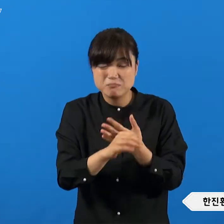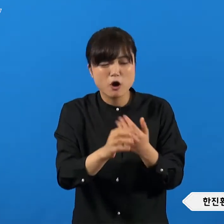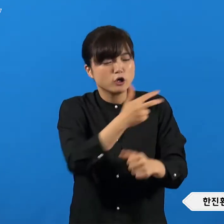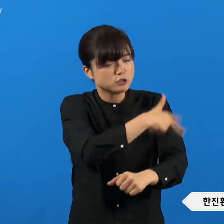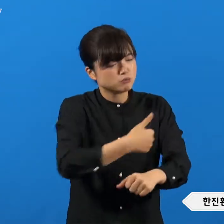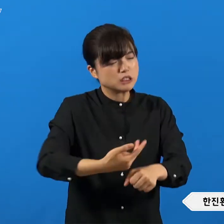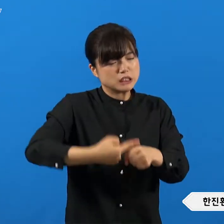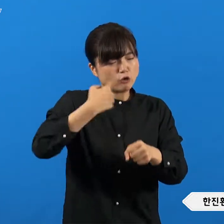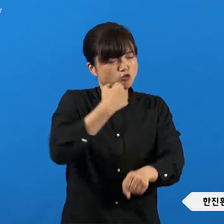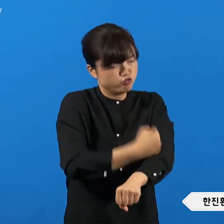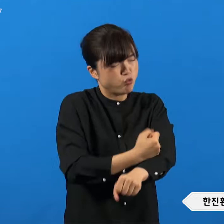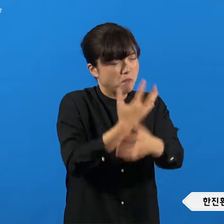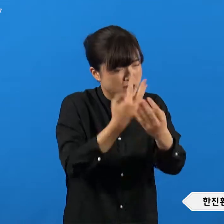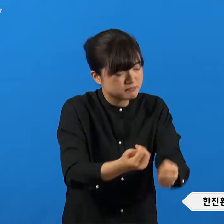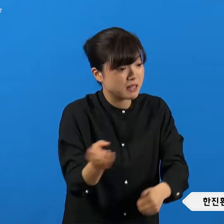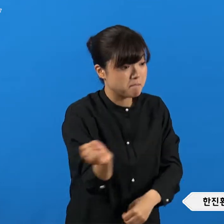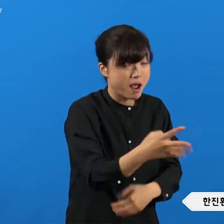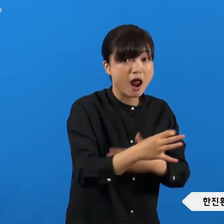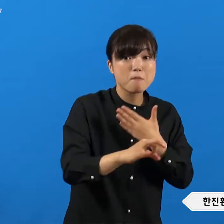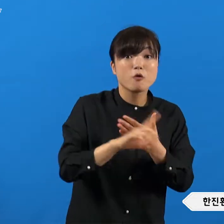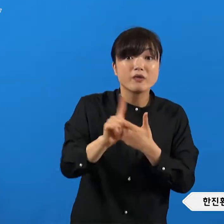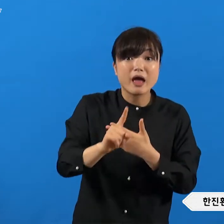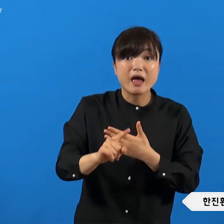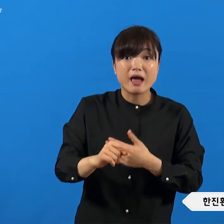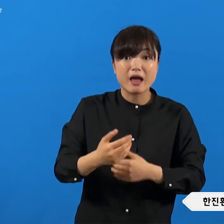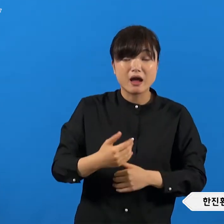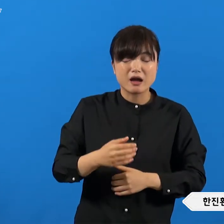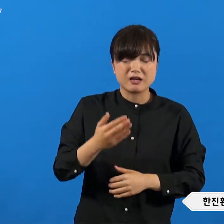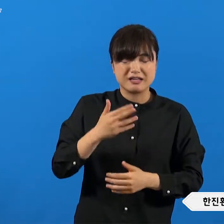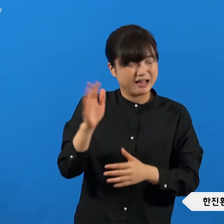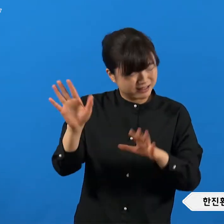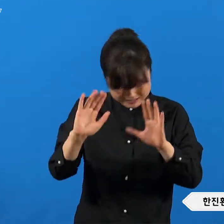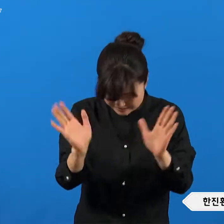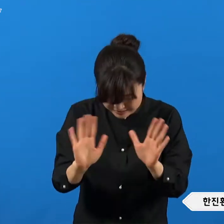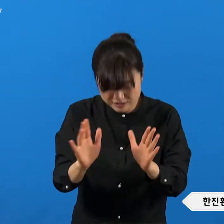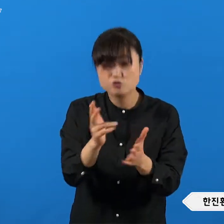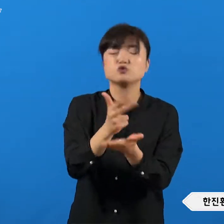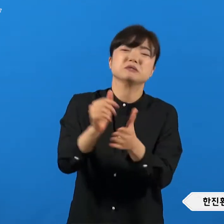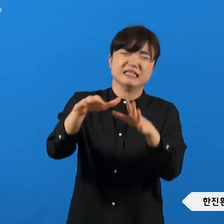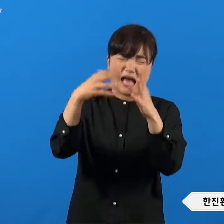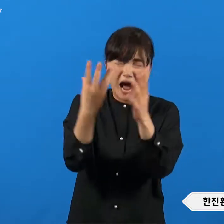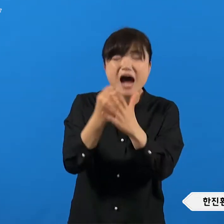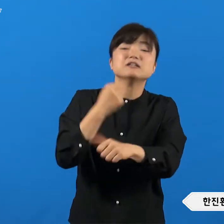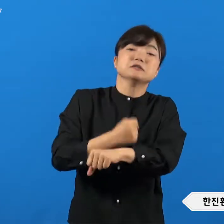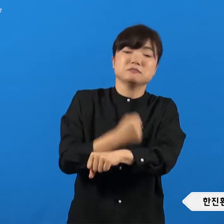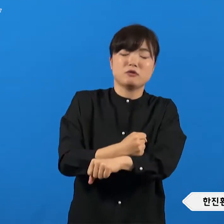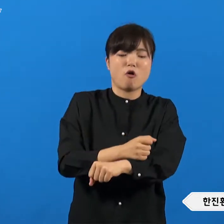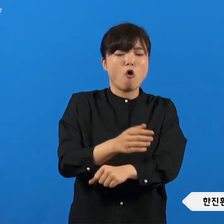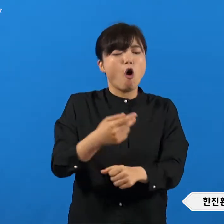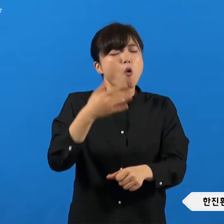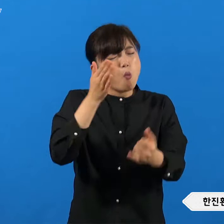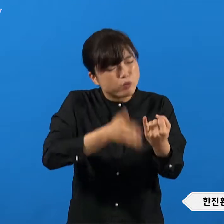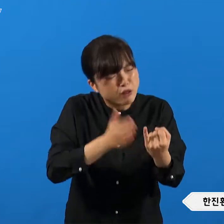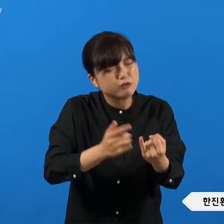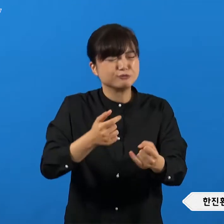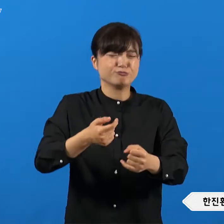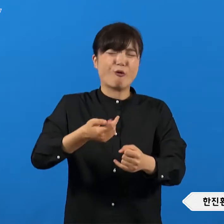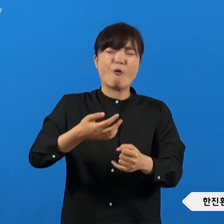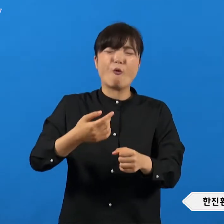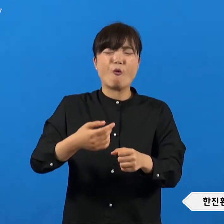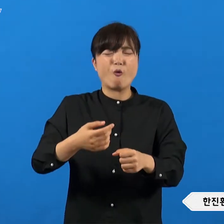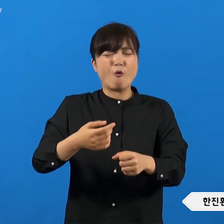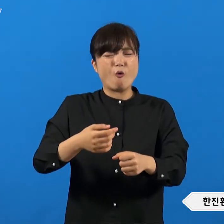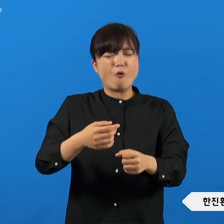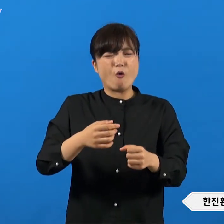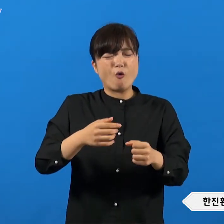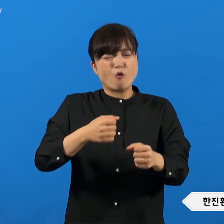수고 많이 하셨습니다 하면 주님이 다 하셨습니다. 권사님 작년에 부장 맡으셔서 큰일